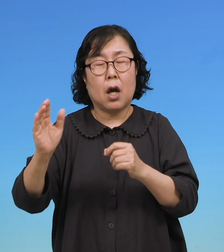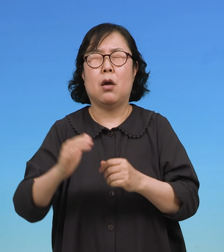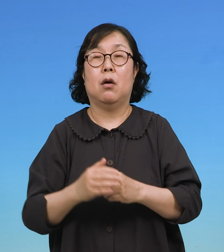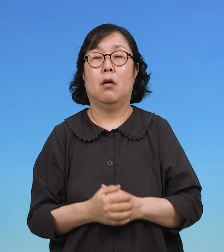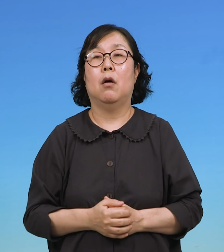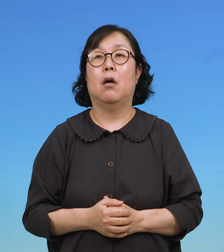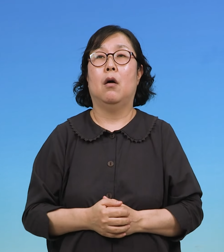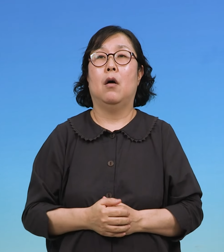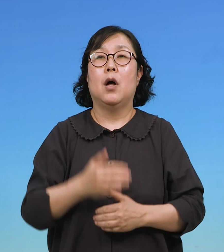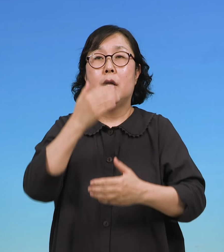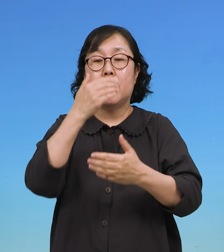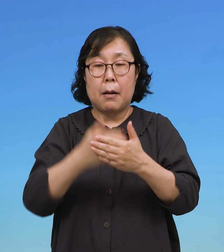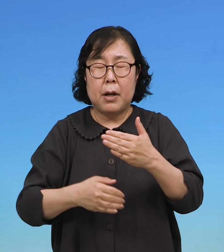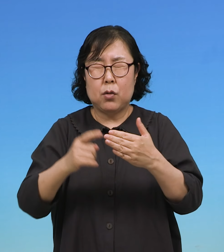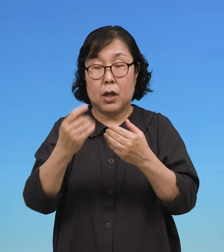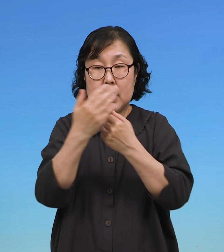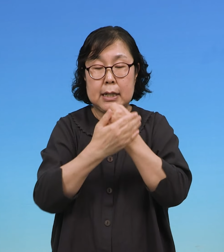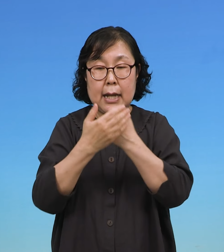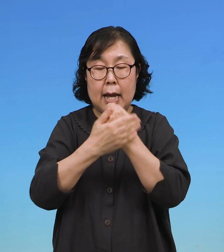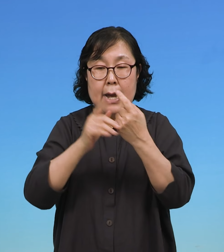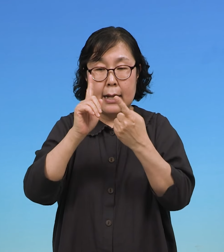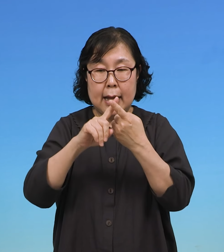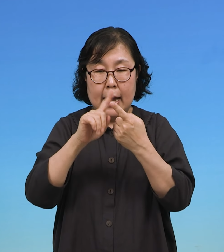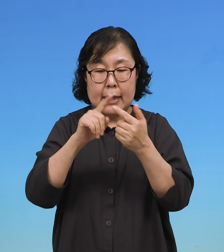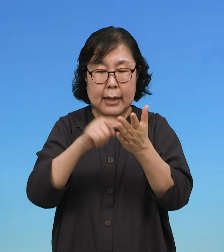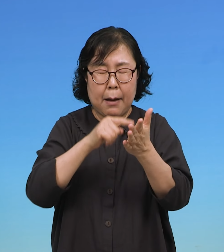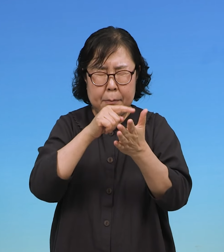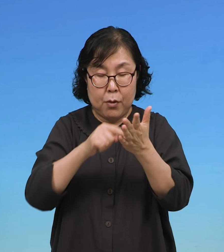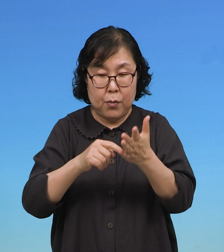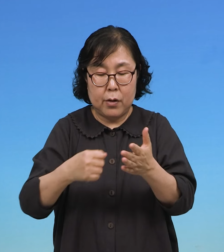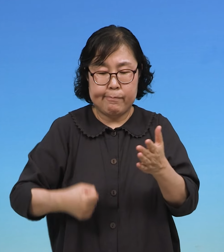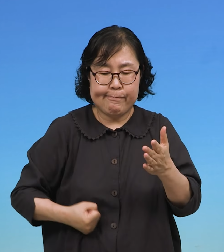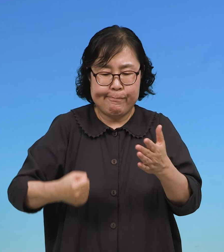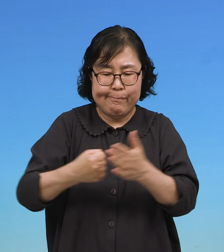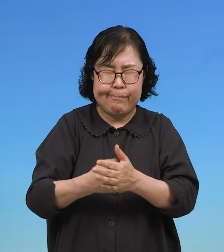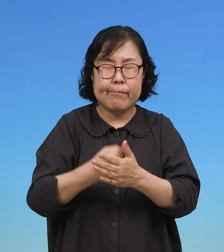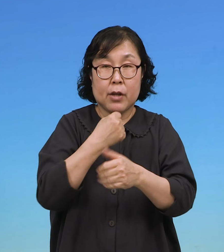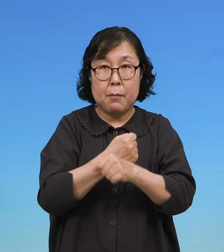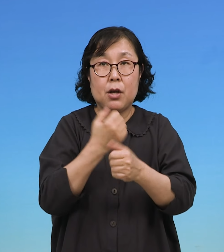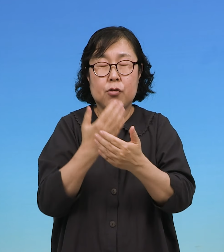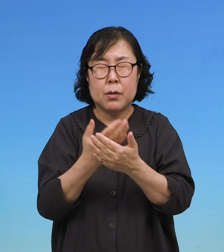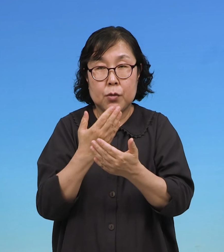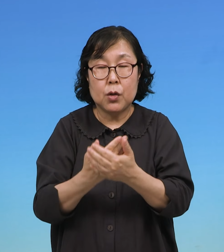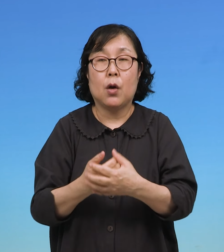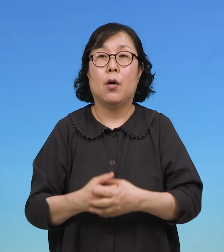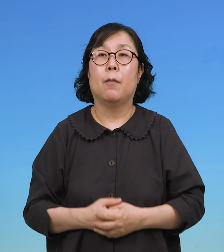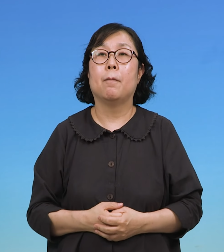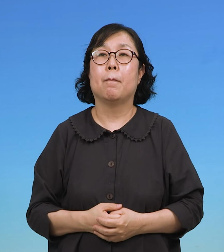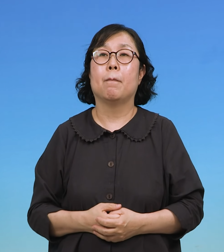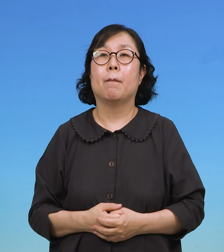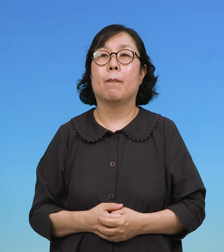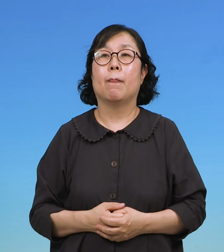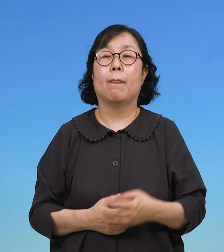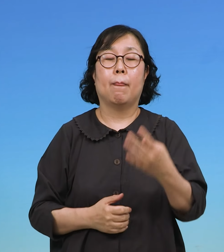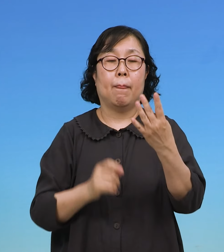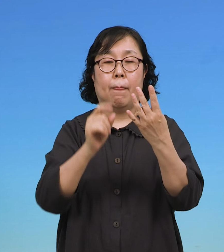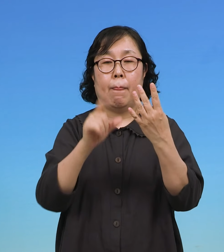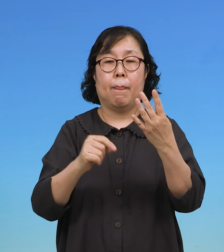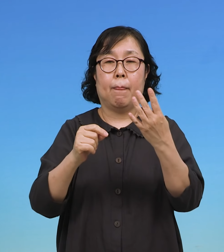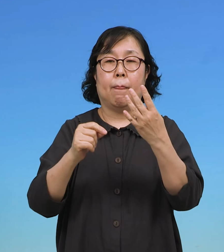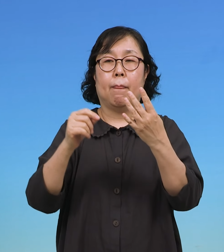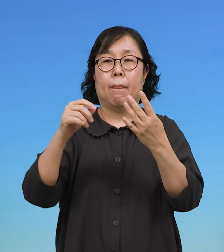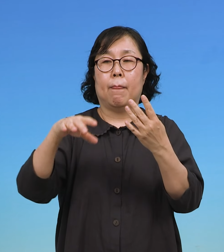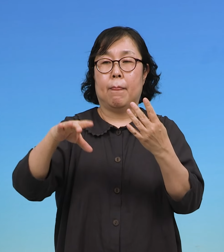여러분, 남아도 이 은혜에 대한 대갚음을 각오를 하고, 그리고 여러분 4월 첫째